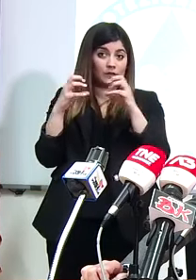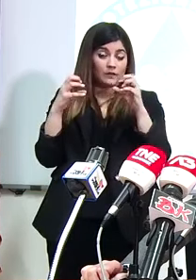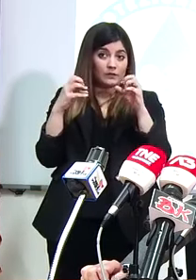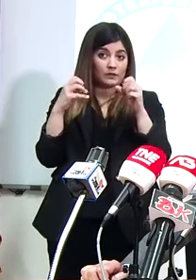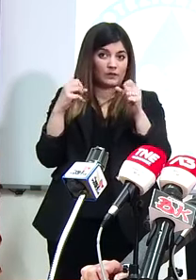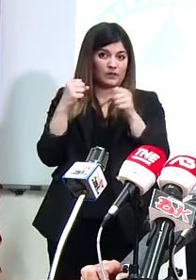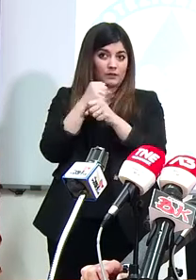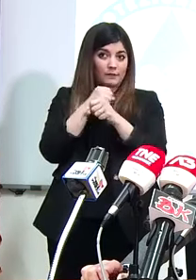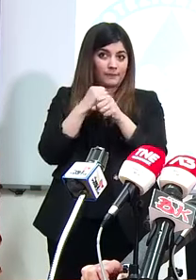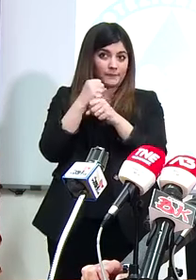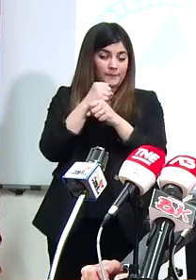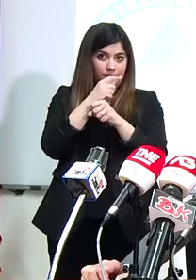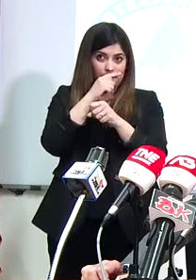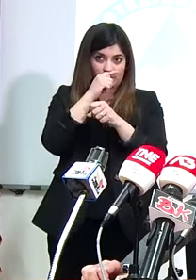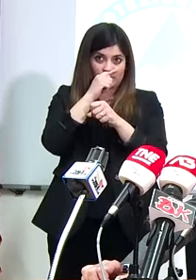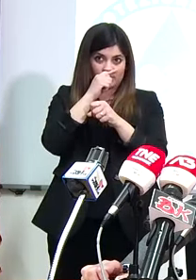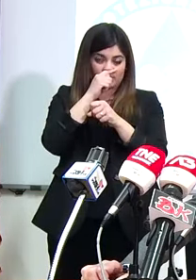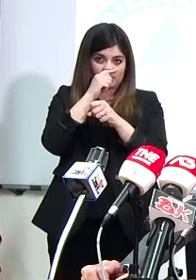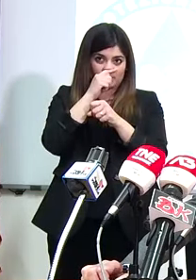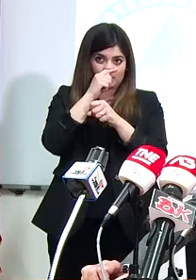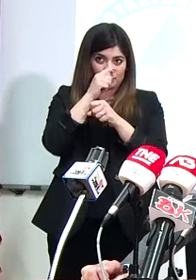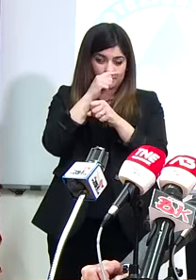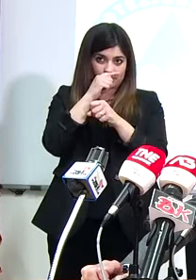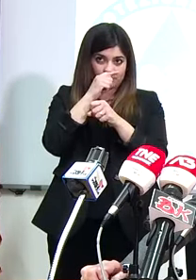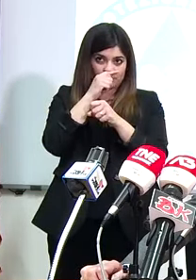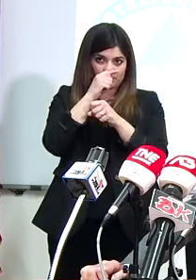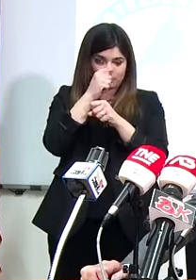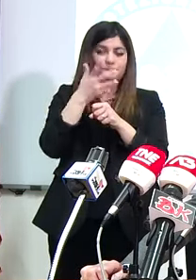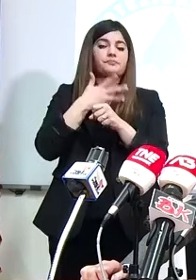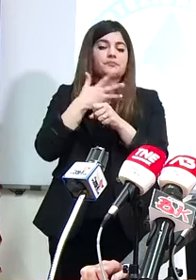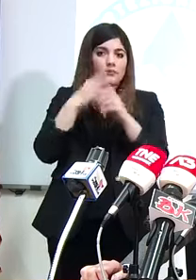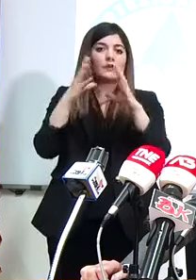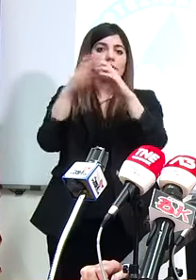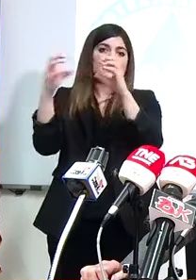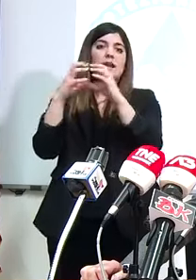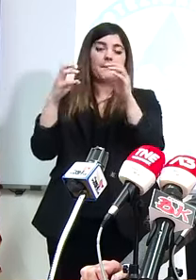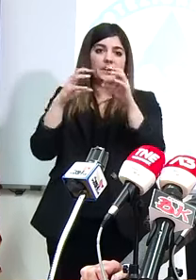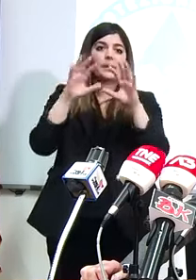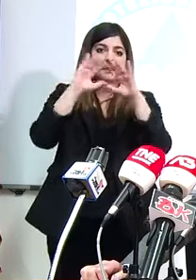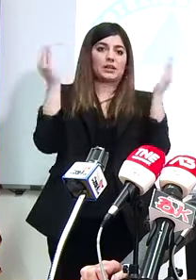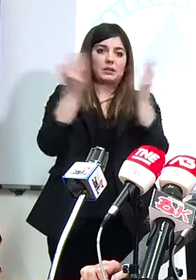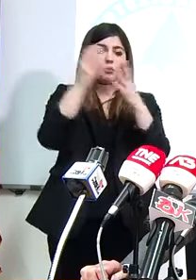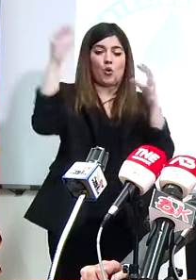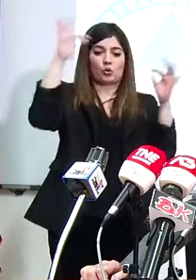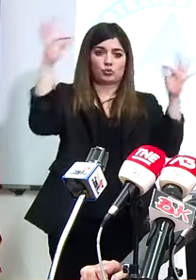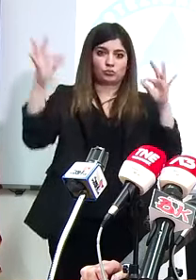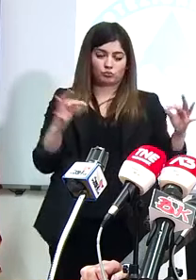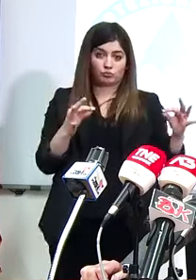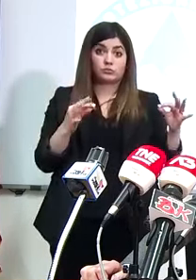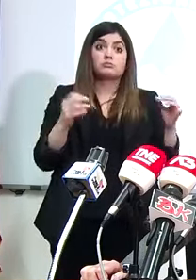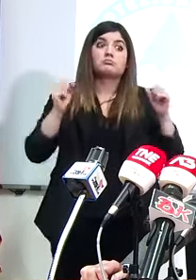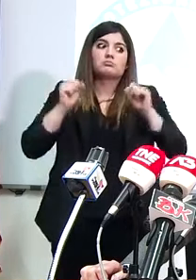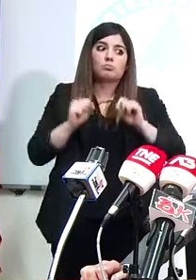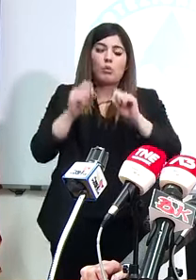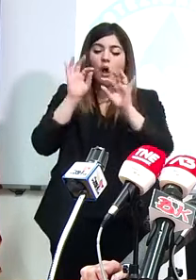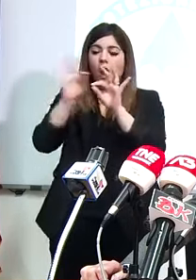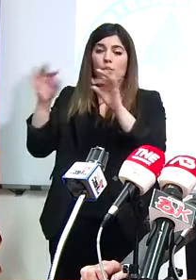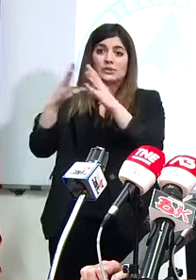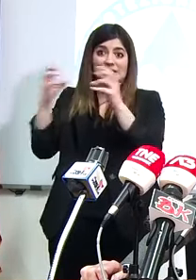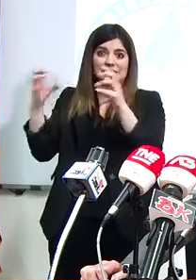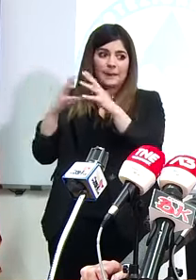tutto il mondo potrebbero esserci degli stabilimenti non validati dalle agenzie regolatorie e dice attenzione magari i bacini